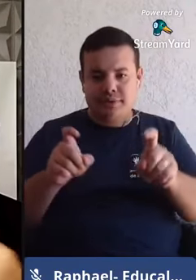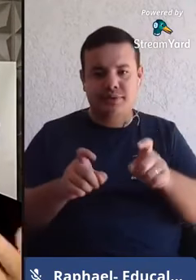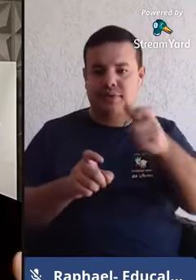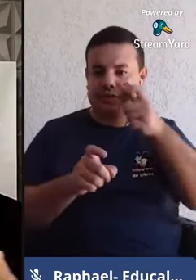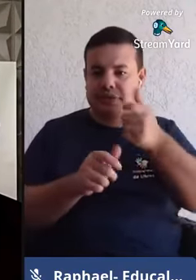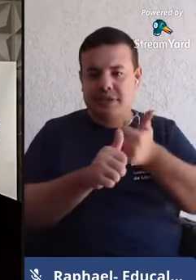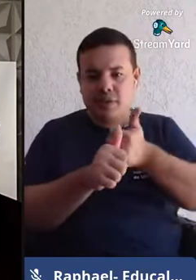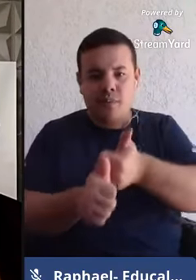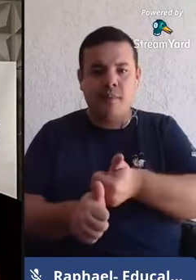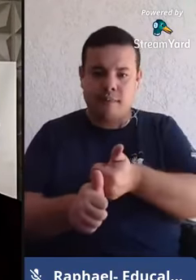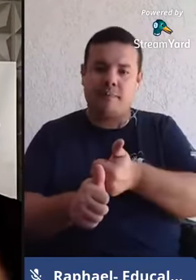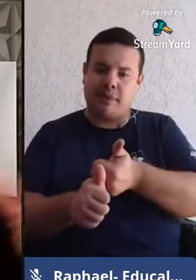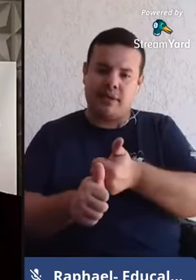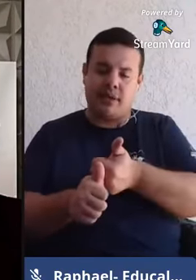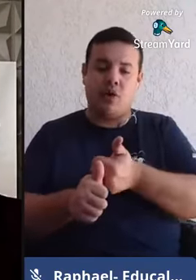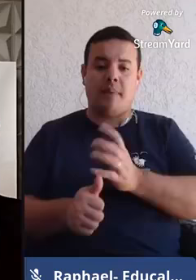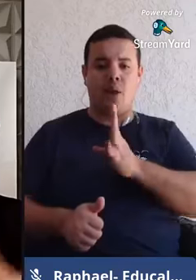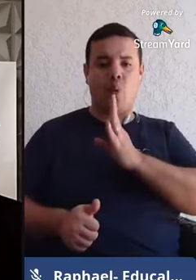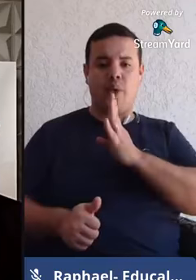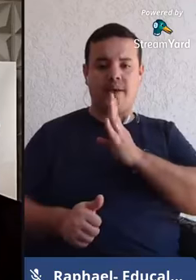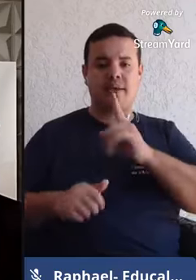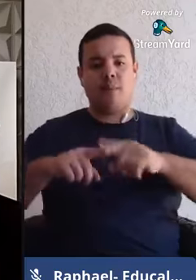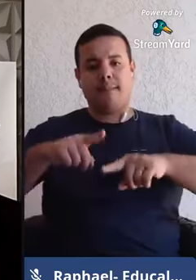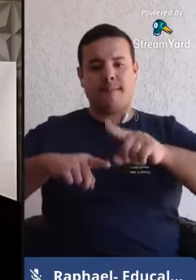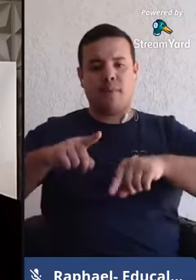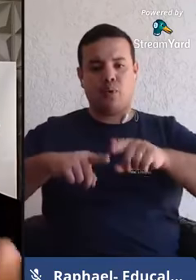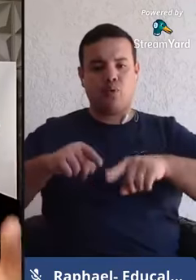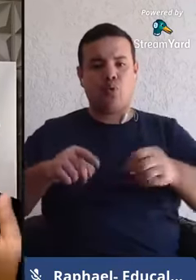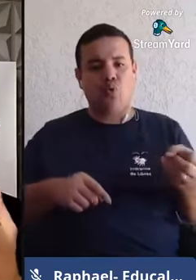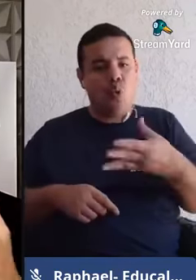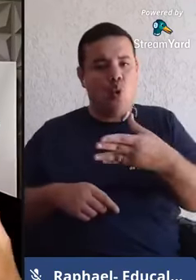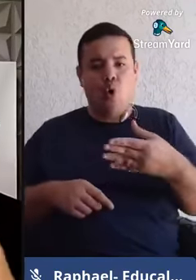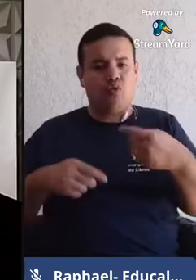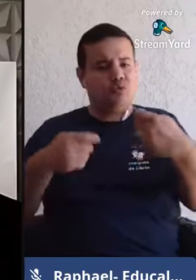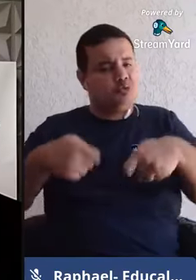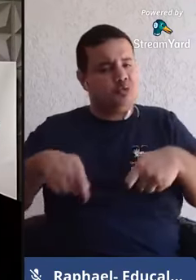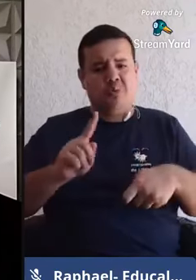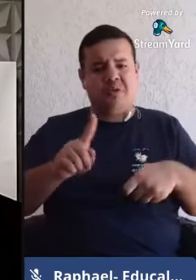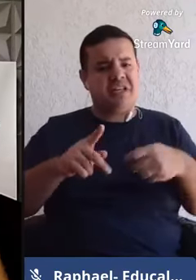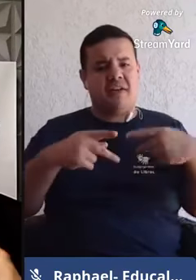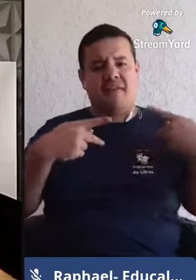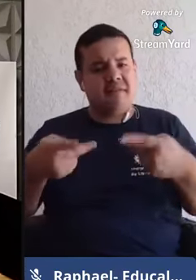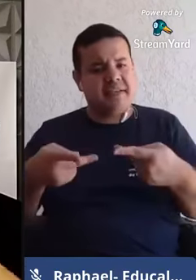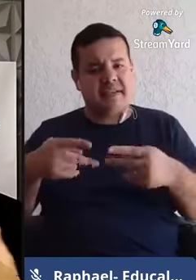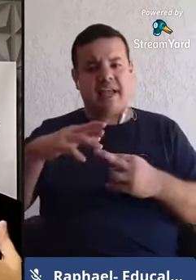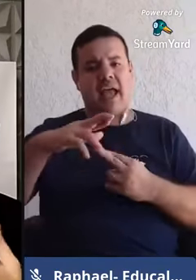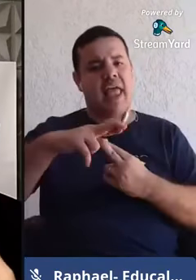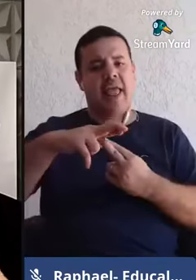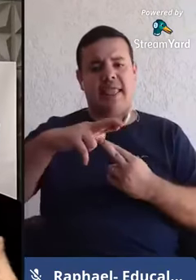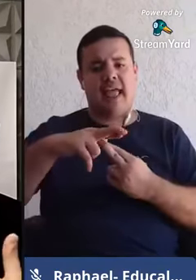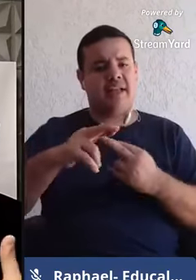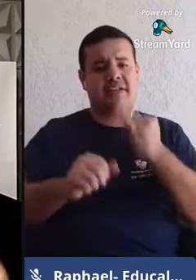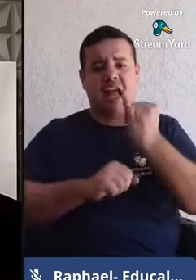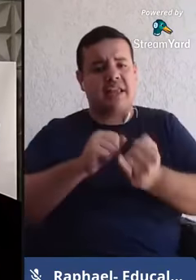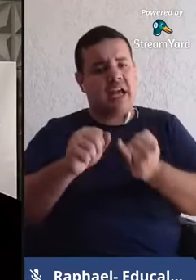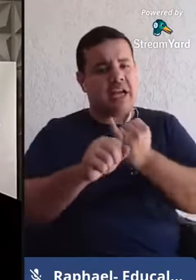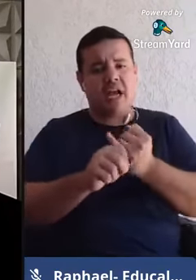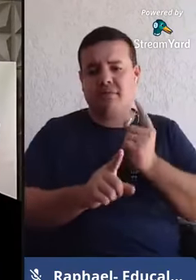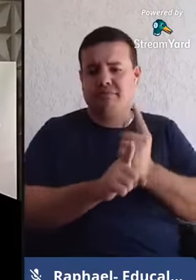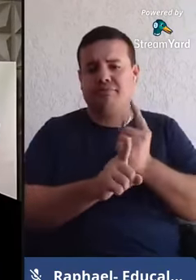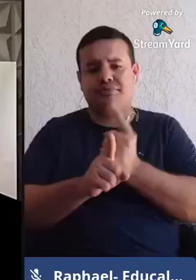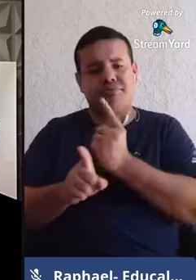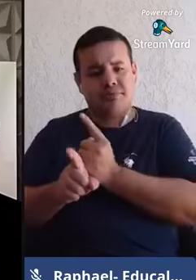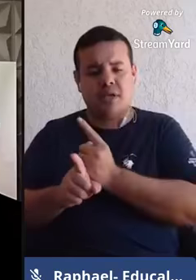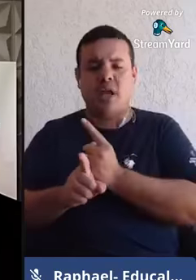um produto novo, uma tecnologia nova, você não precisava ir até a Reatec. Você tinha esse acesso nas suas mãos. E a Reatec foi perdendo com isso.